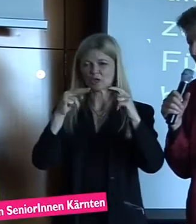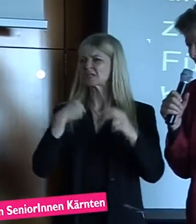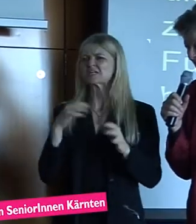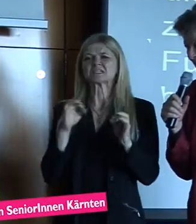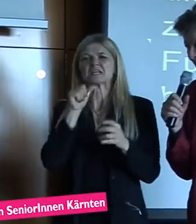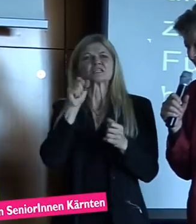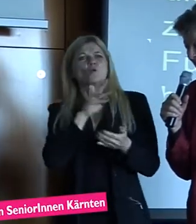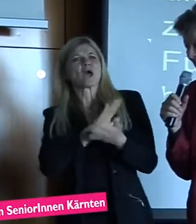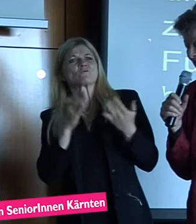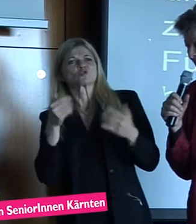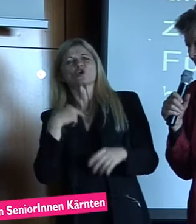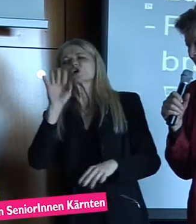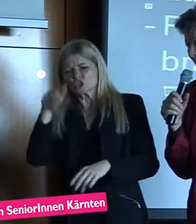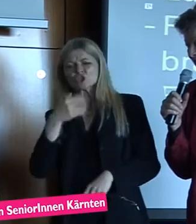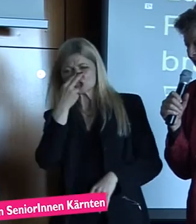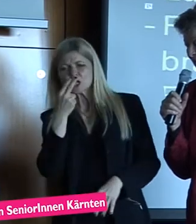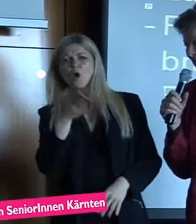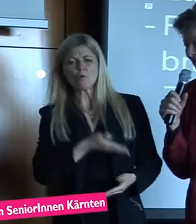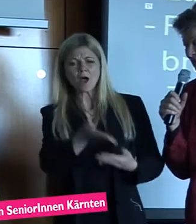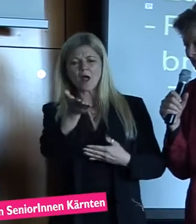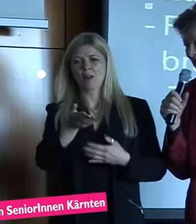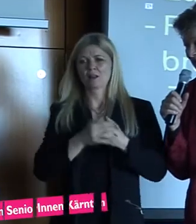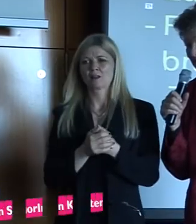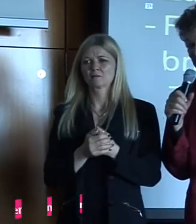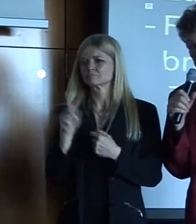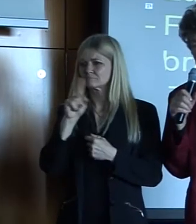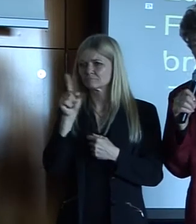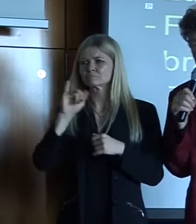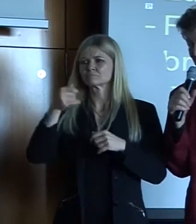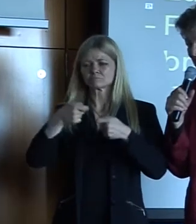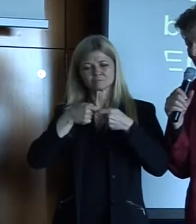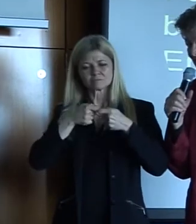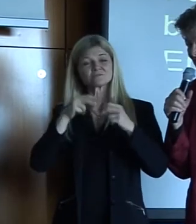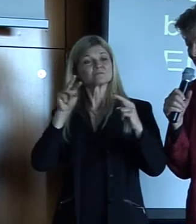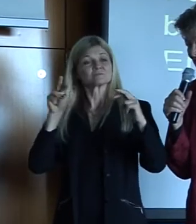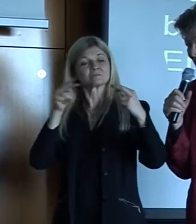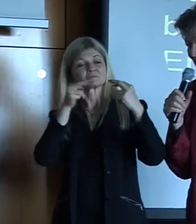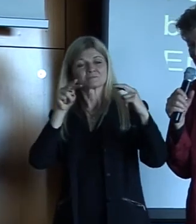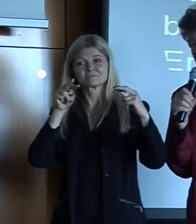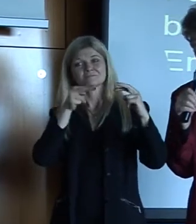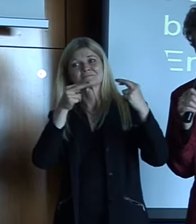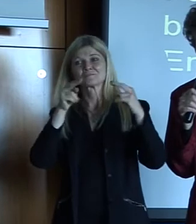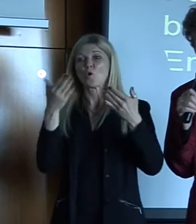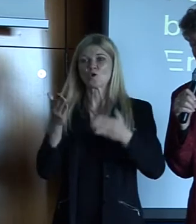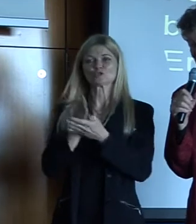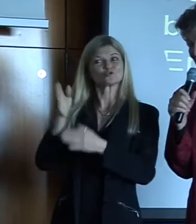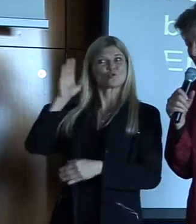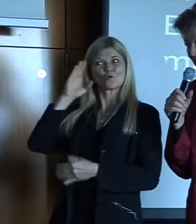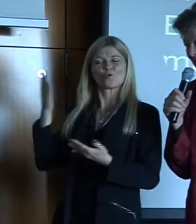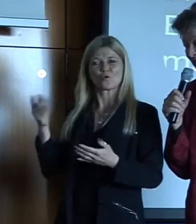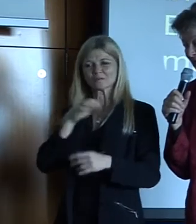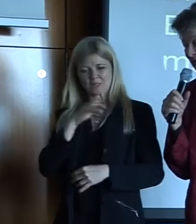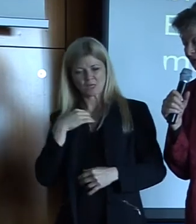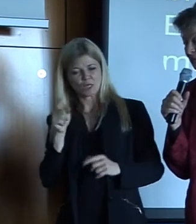da gerade mal hin oder so, nicht? Also Beziehung schaffen über Augenkontakt, wir haben das heute schon mal gehört, dass das also bei Kindern